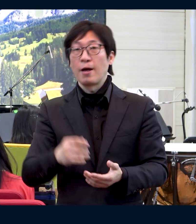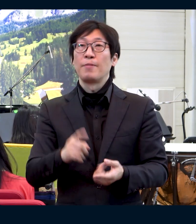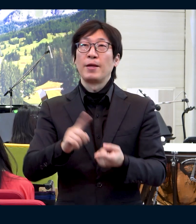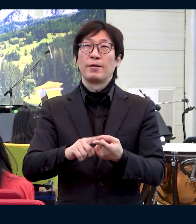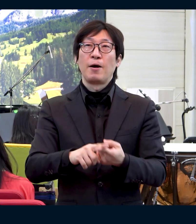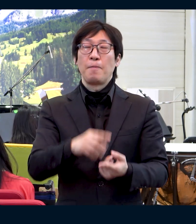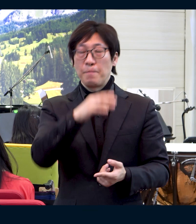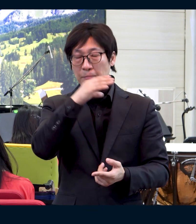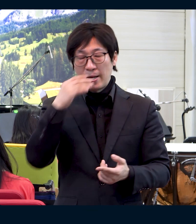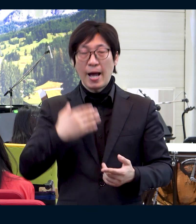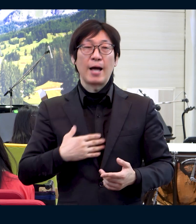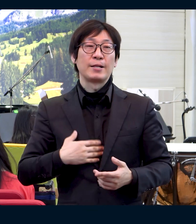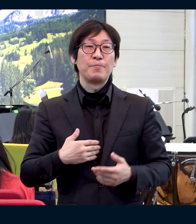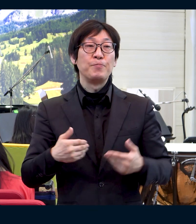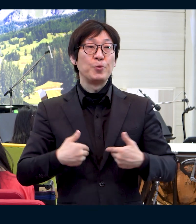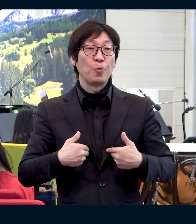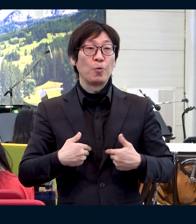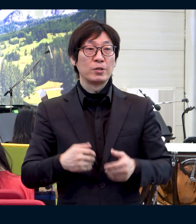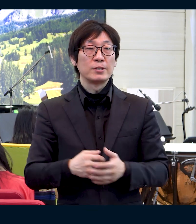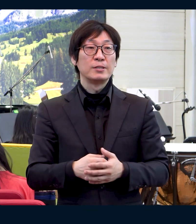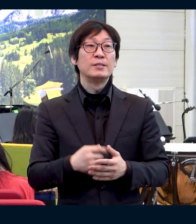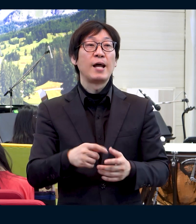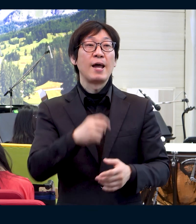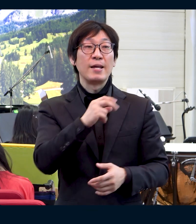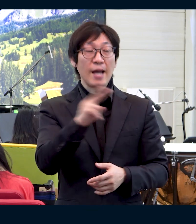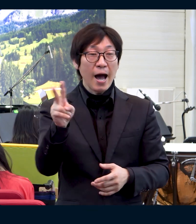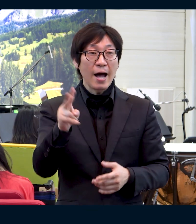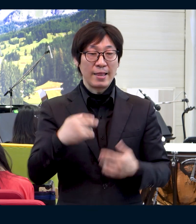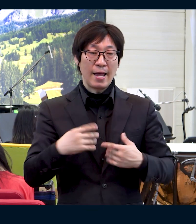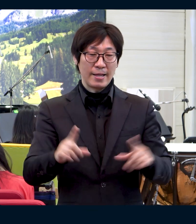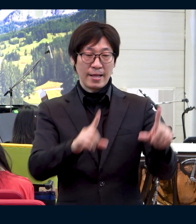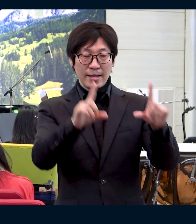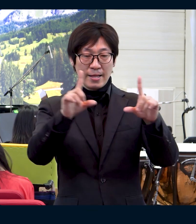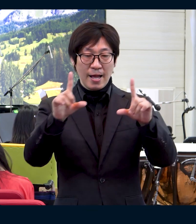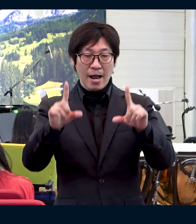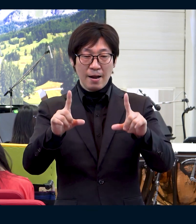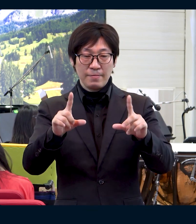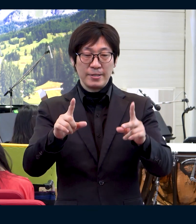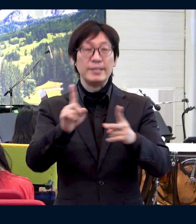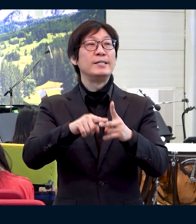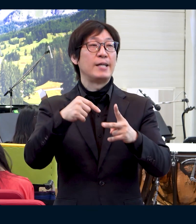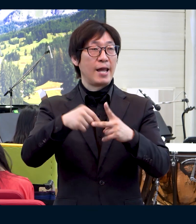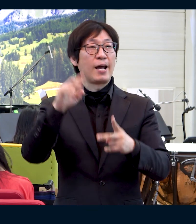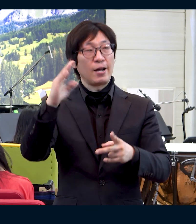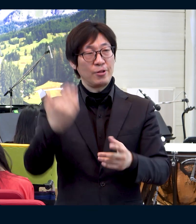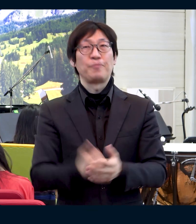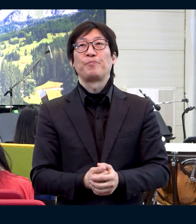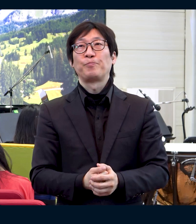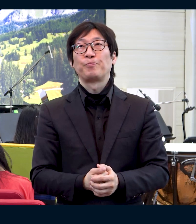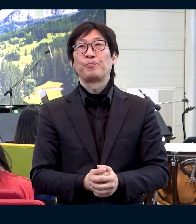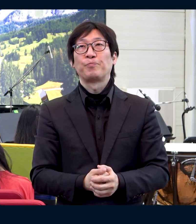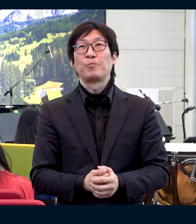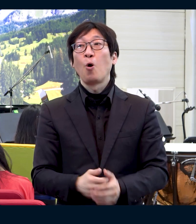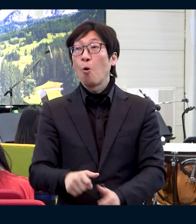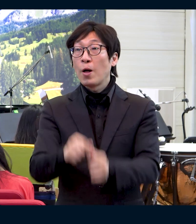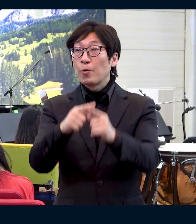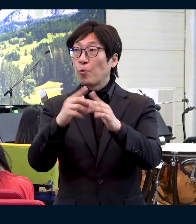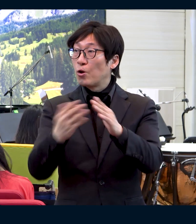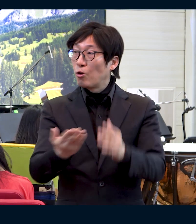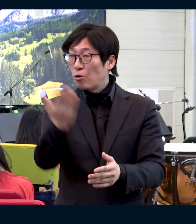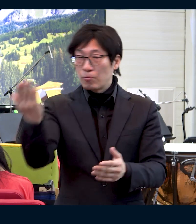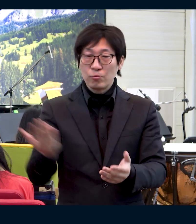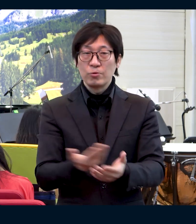바로 알아야지만이 나의 삶을 바르게 이해할 수 있기 때문입니다. 우리 호산학교의